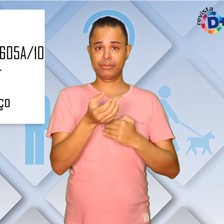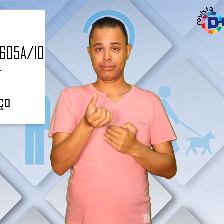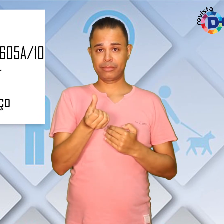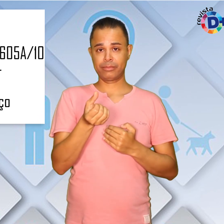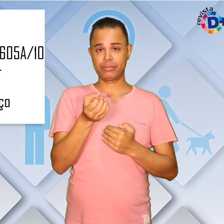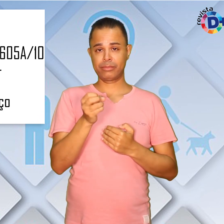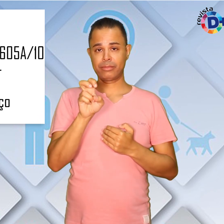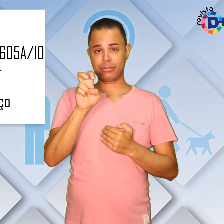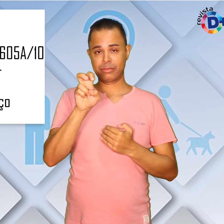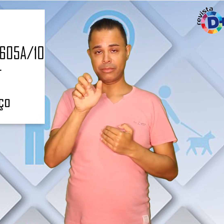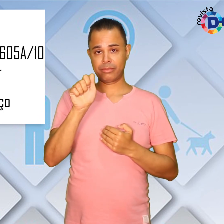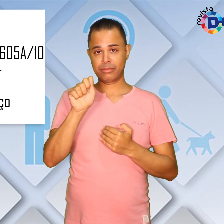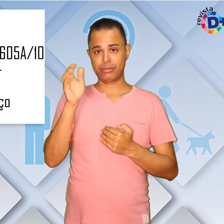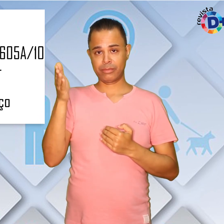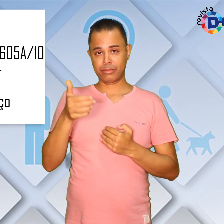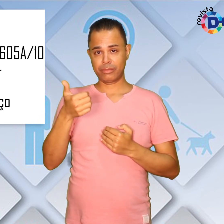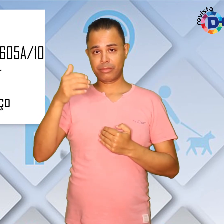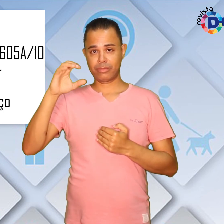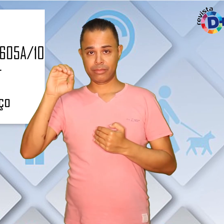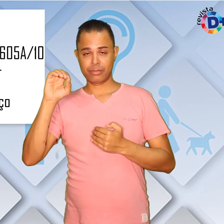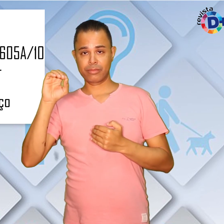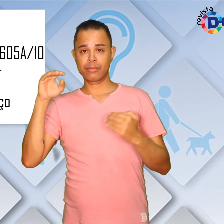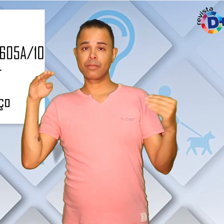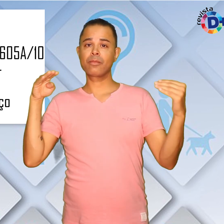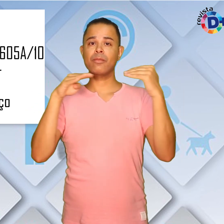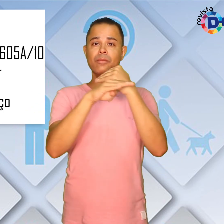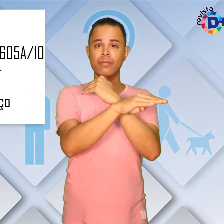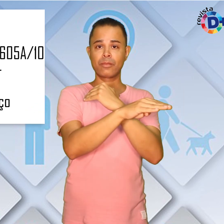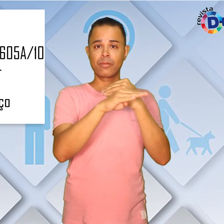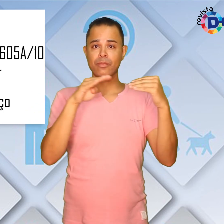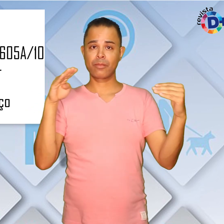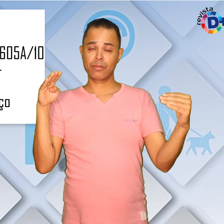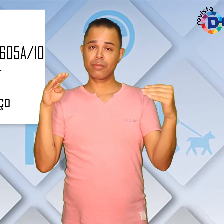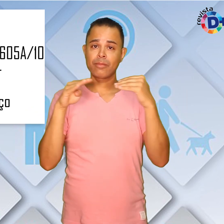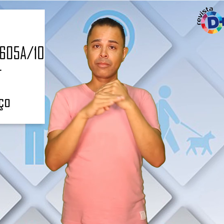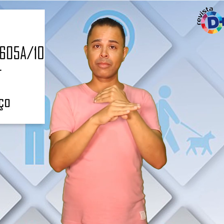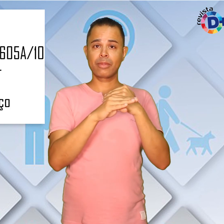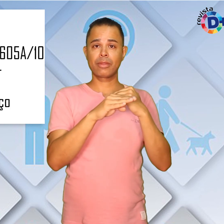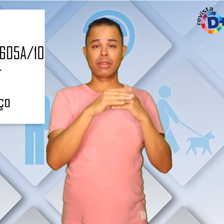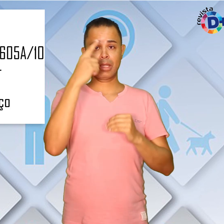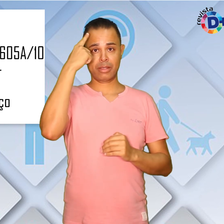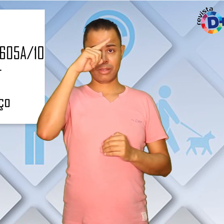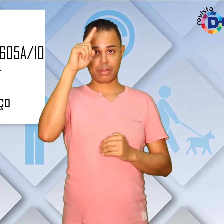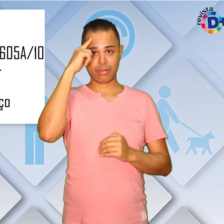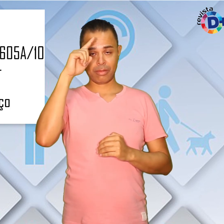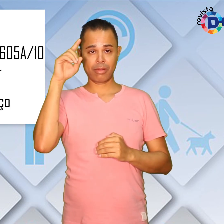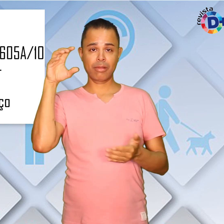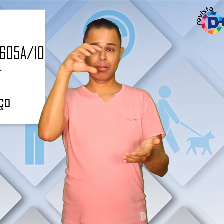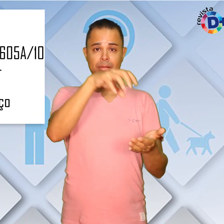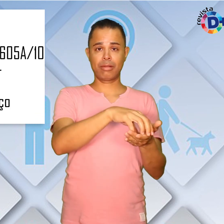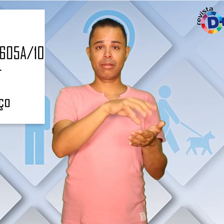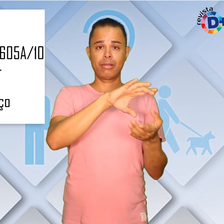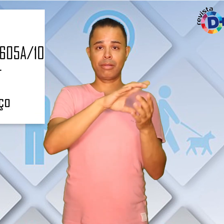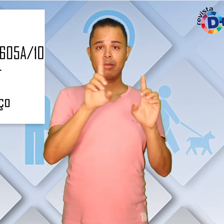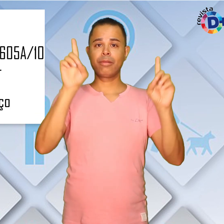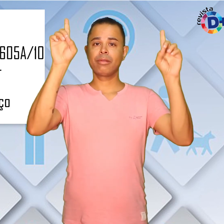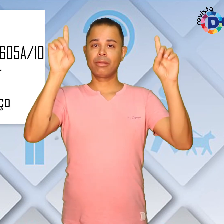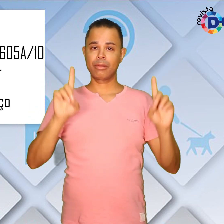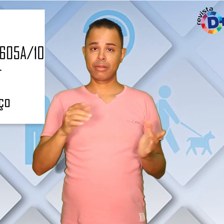barra 10 sempre paralímpico metrô jabaquara a partir de 17